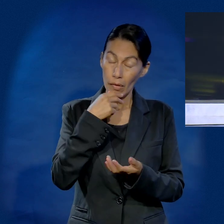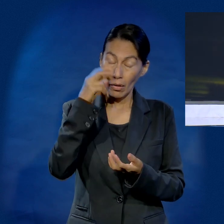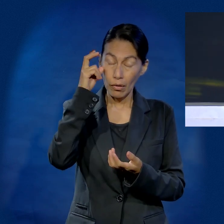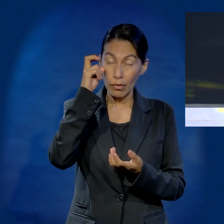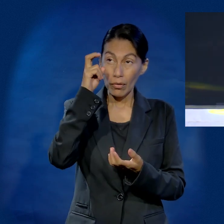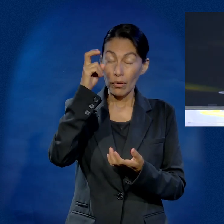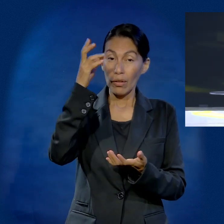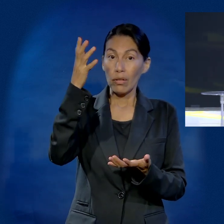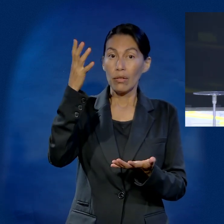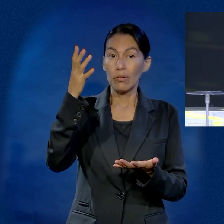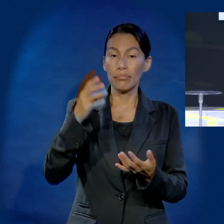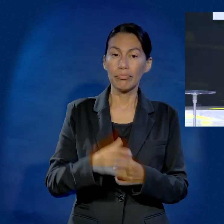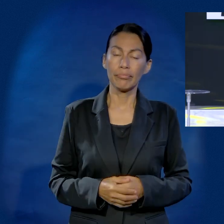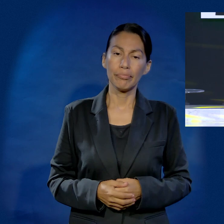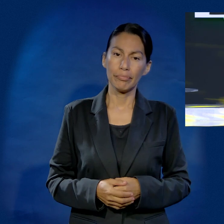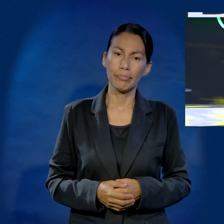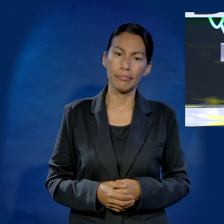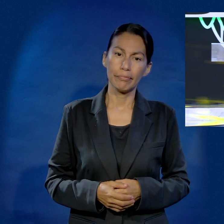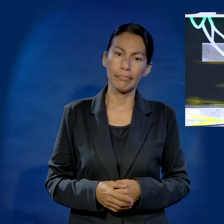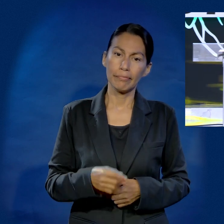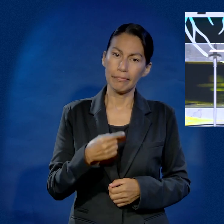esperando al hombre de sus sueños.